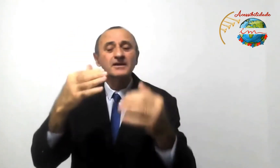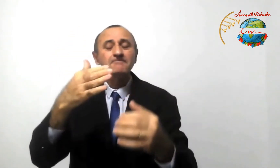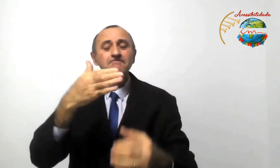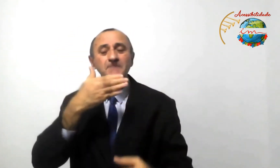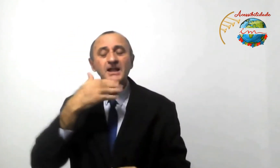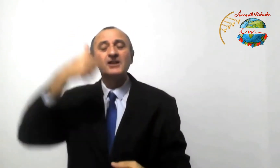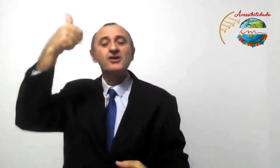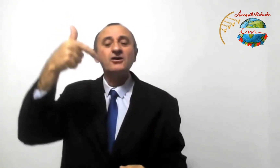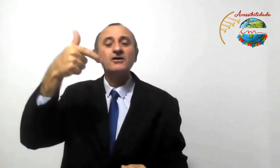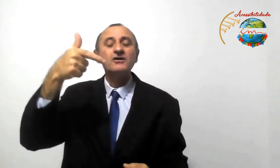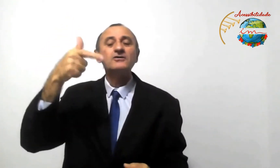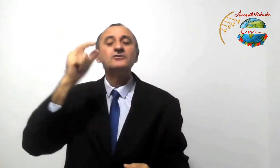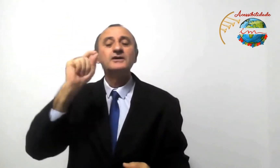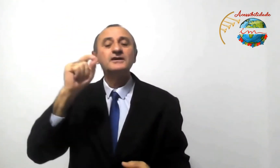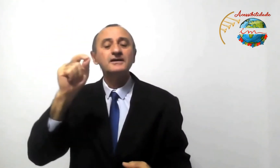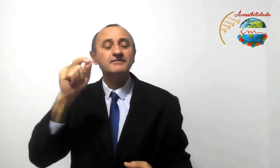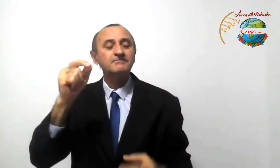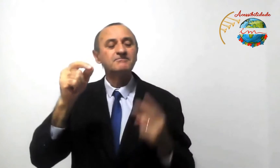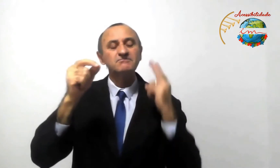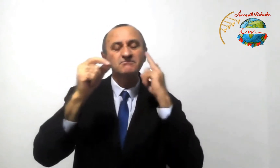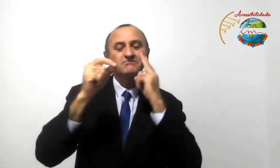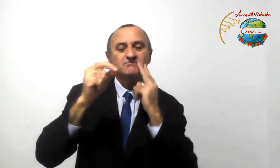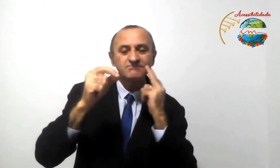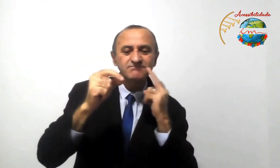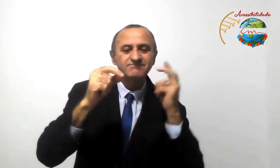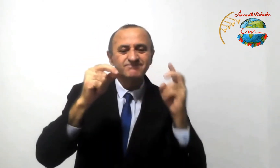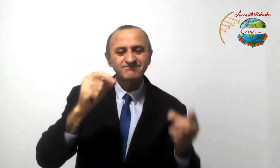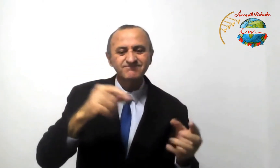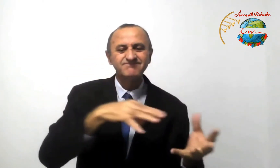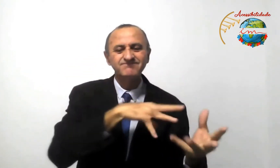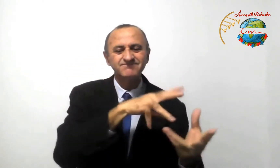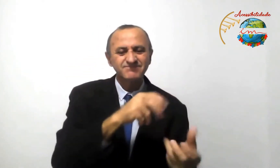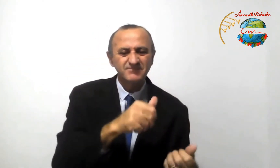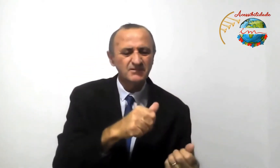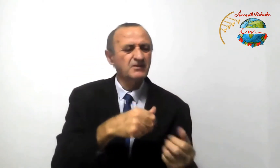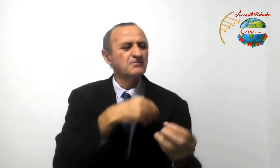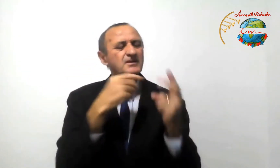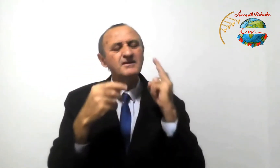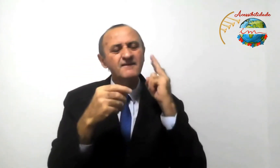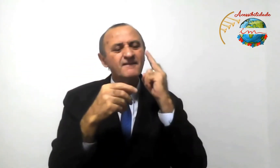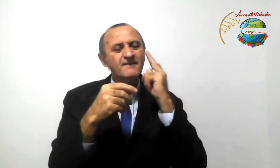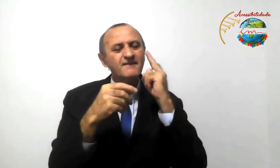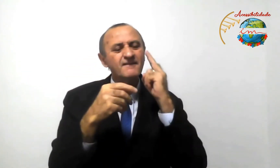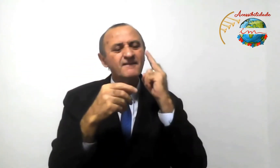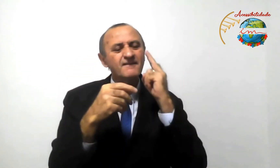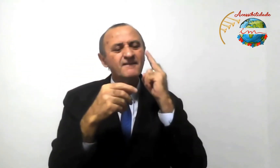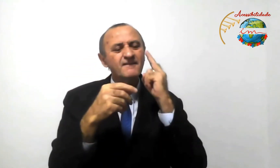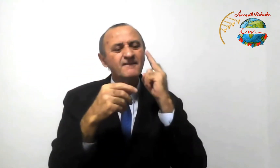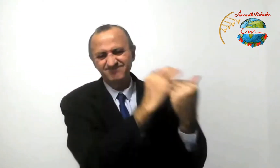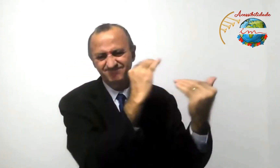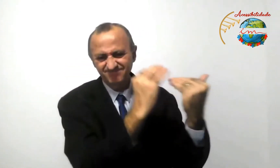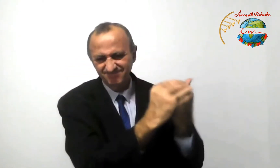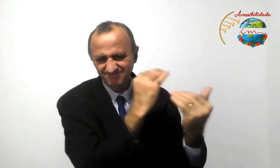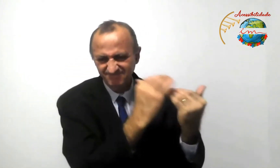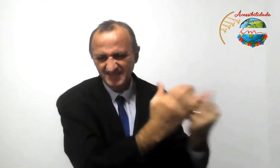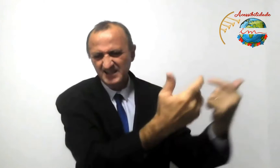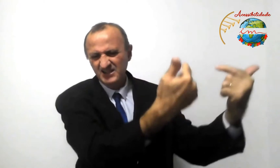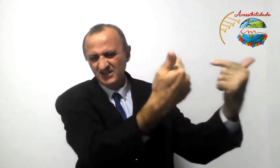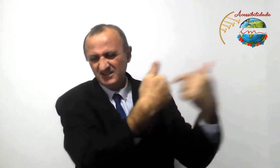todos aqueles que o amam. E Cantares diz que esse amor é melhor do que o vinho. O vinho é o conselho que vem